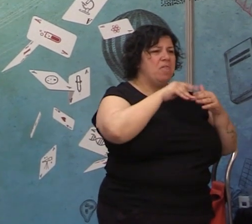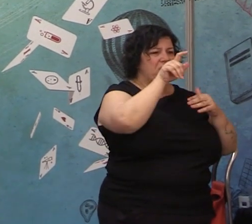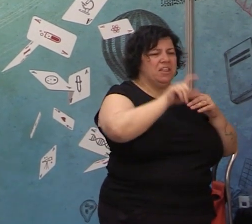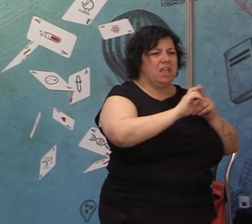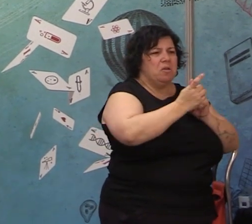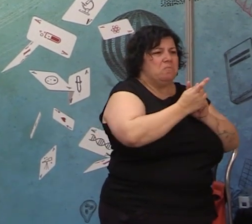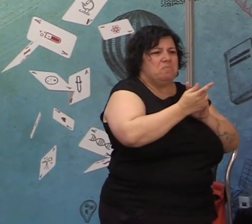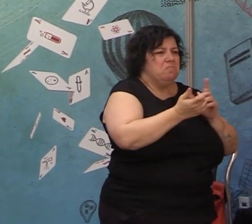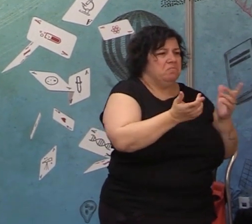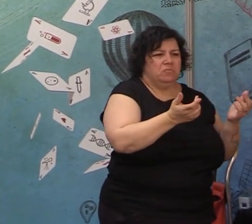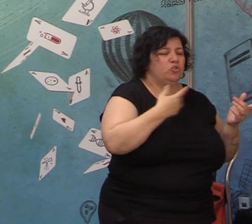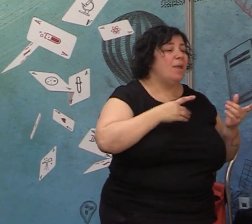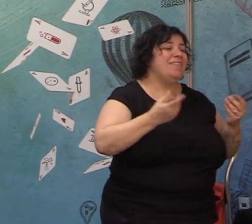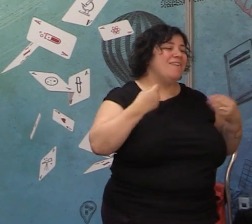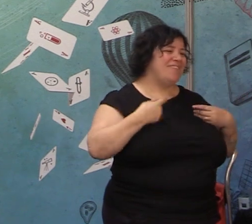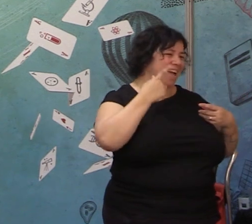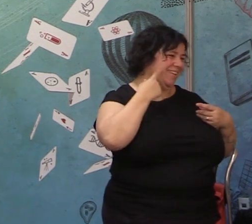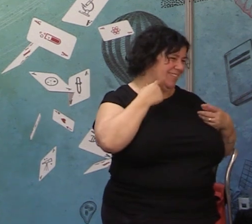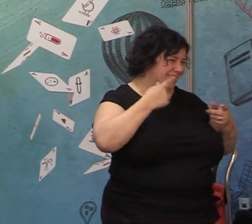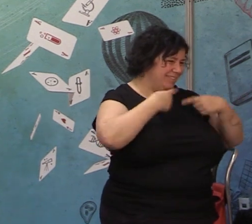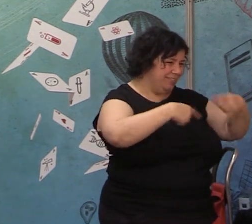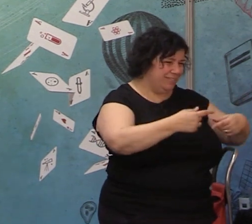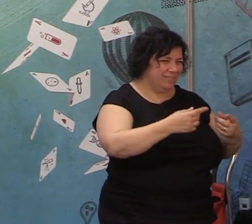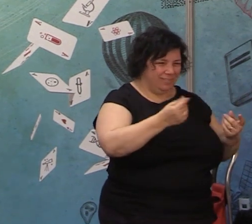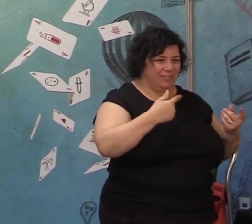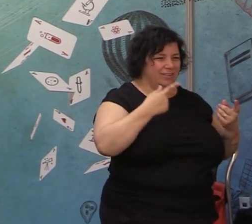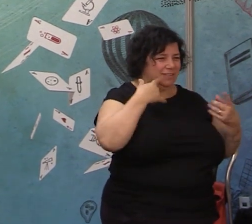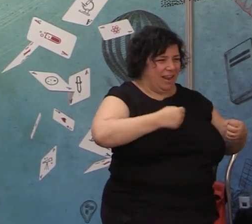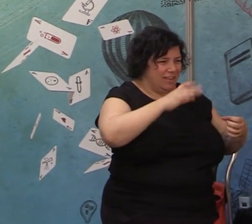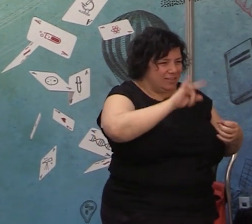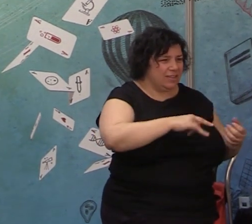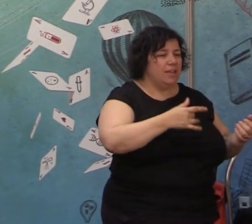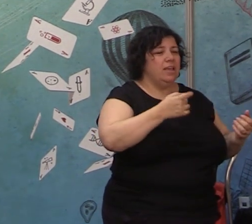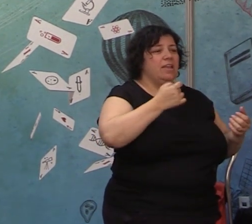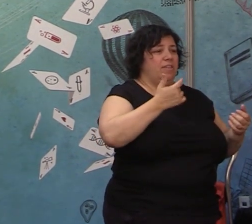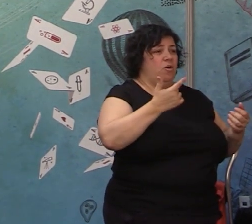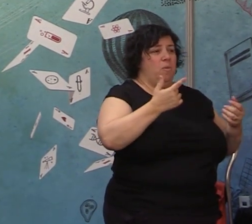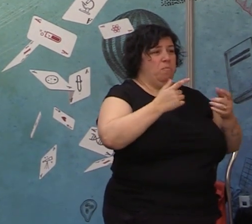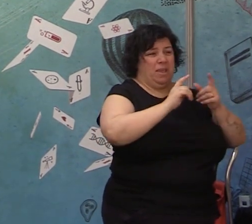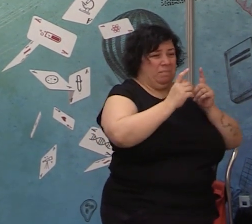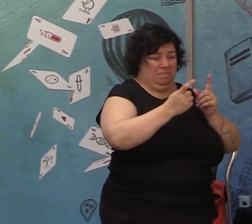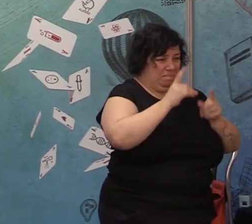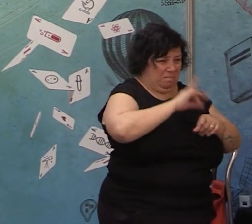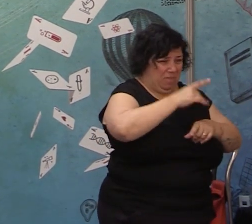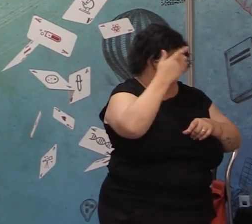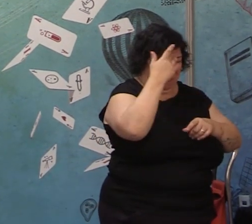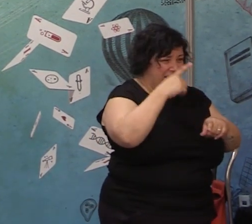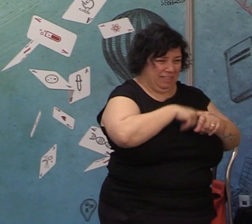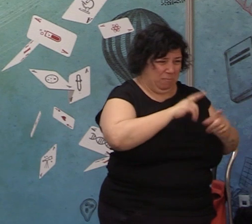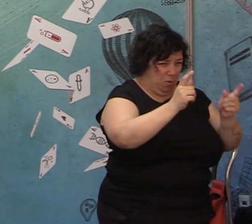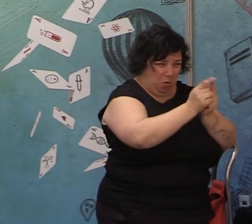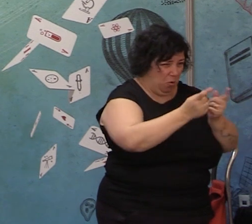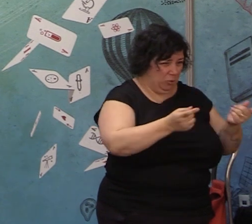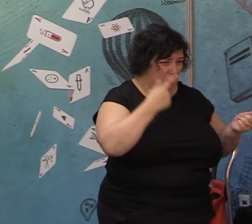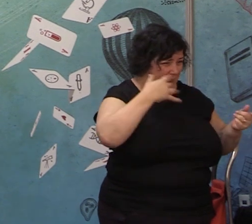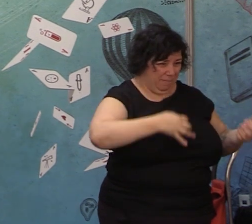como menos habría que instruirle en los hábitos de vida saludables, que también os digo que hay muy poco tiempo en atención primaria para esto. Para